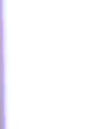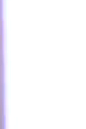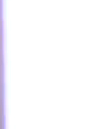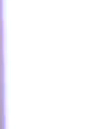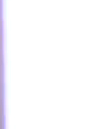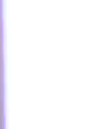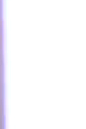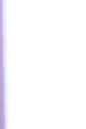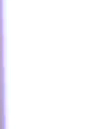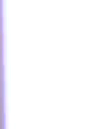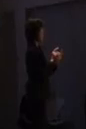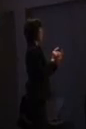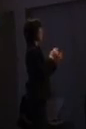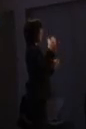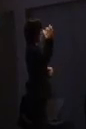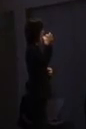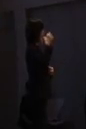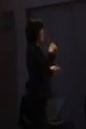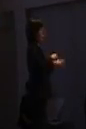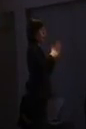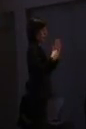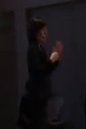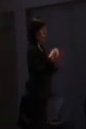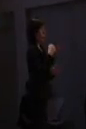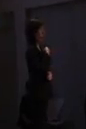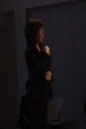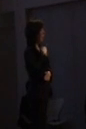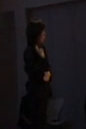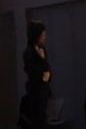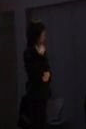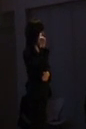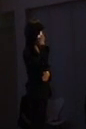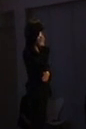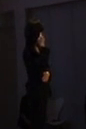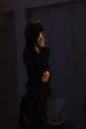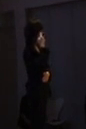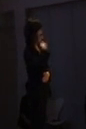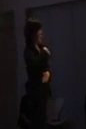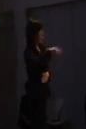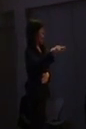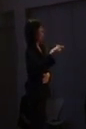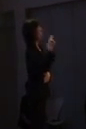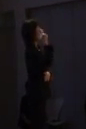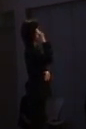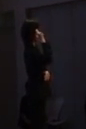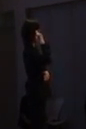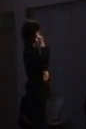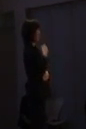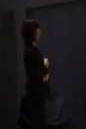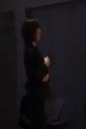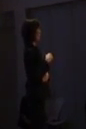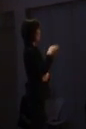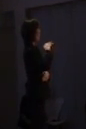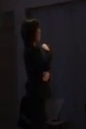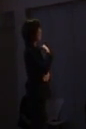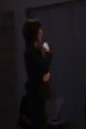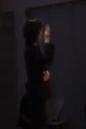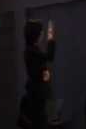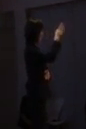のこと自体が、僕らのチームがあることの意味になるし、それが、僕らがこれからスポーツ選手もいつか引退し